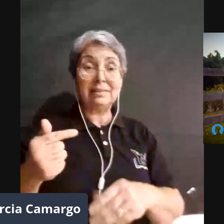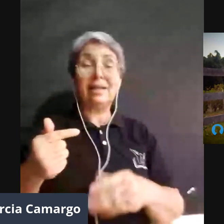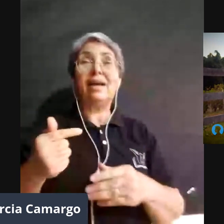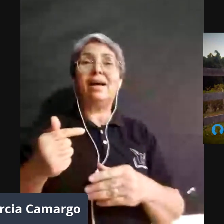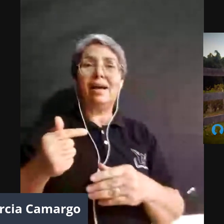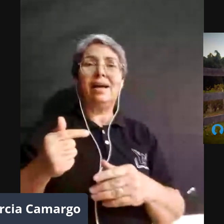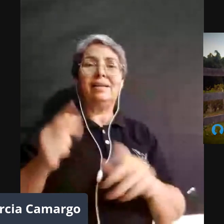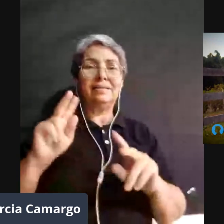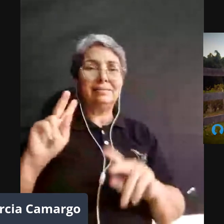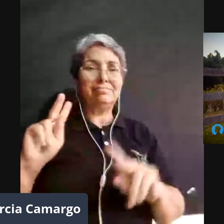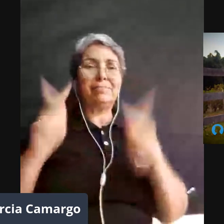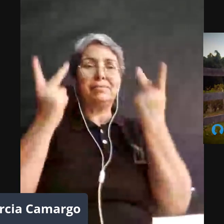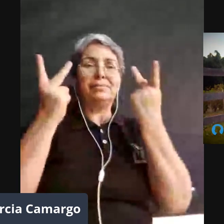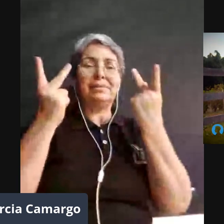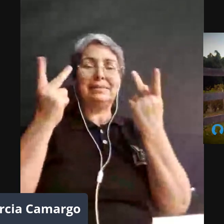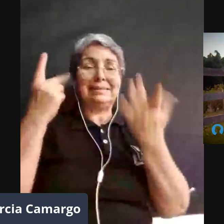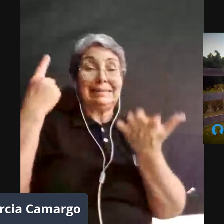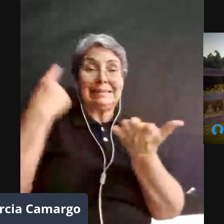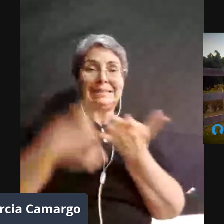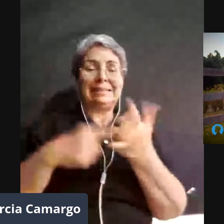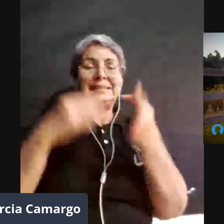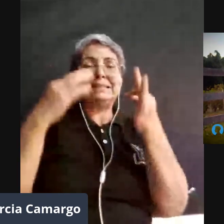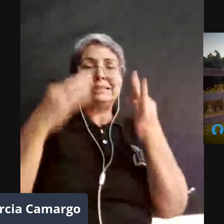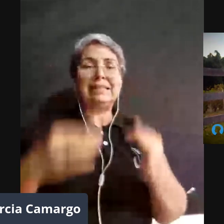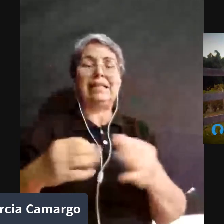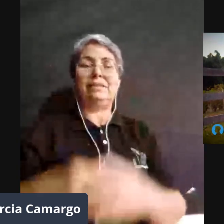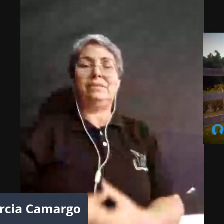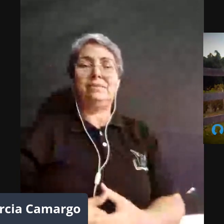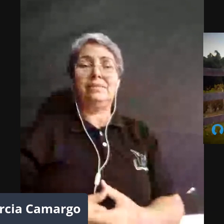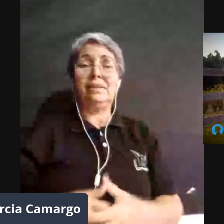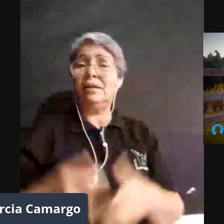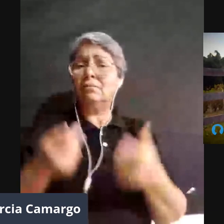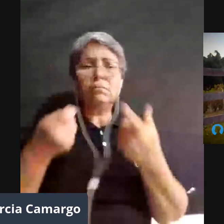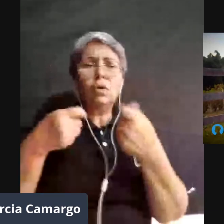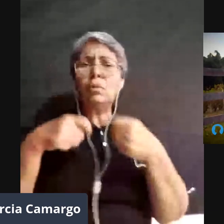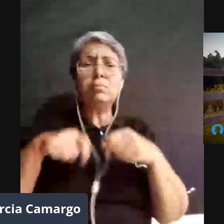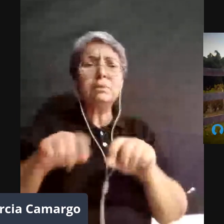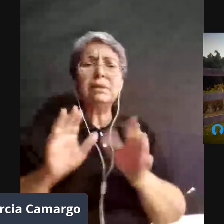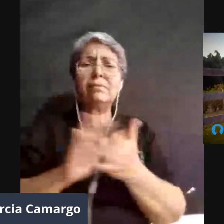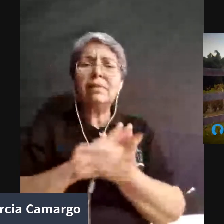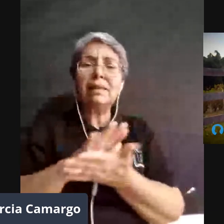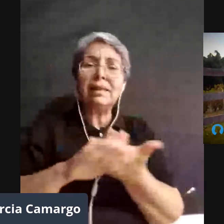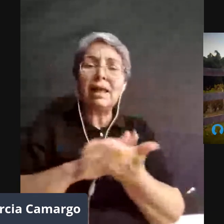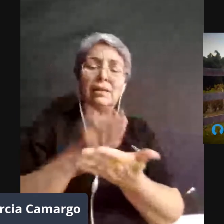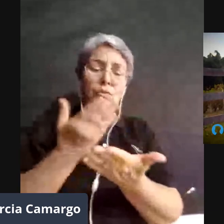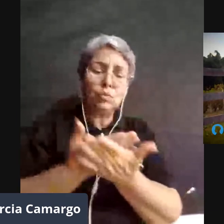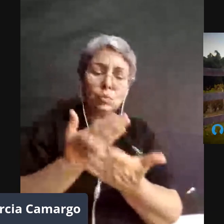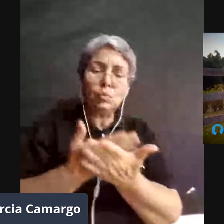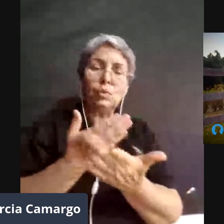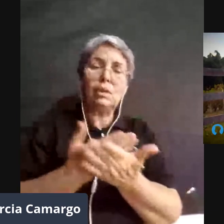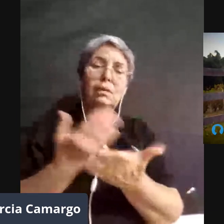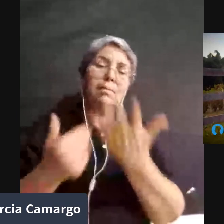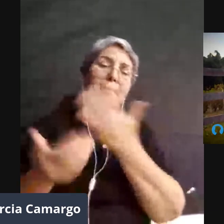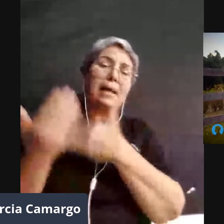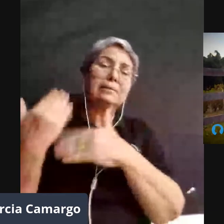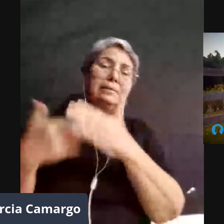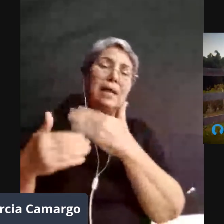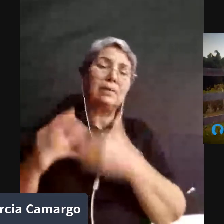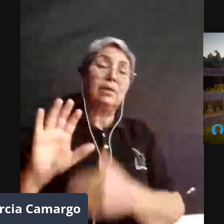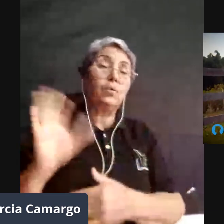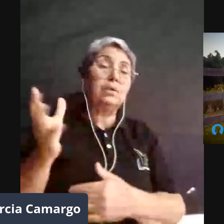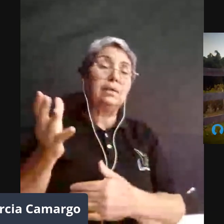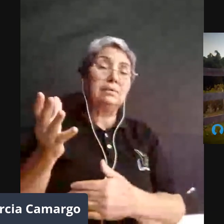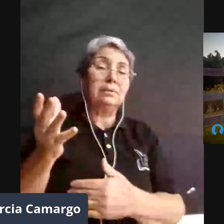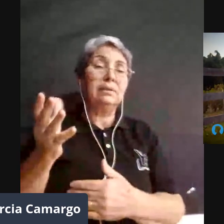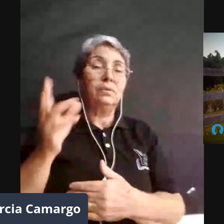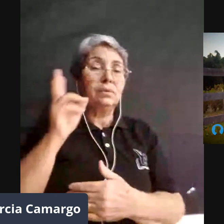triunfo se concretizaria. E então não haveria necessidade de reestudar a nossa história. Mas o que a gente sabe é